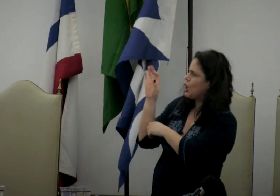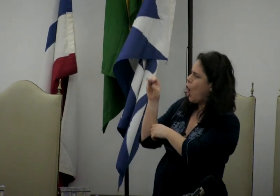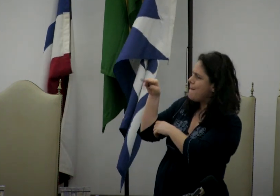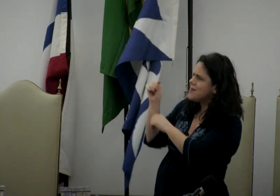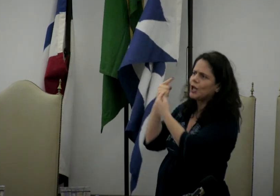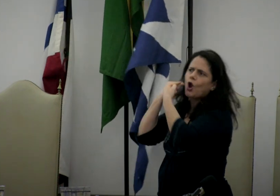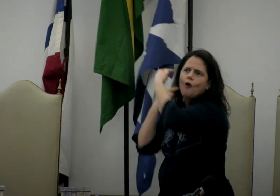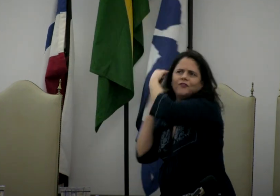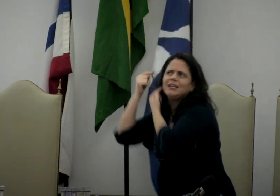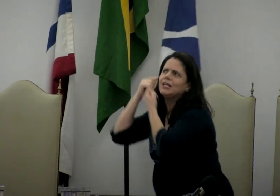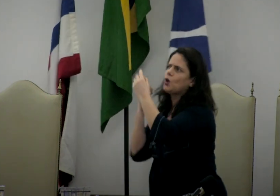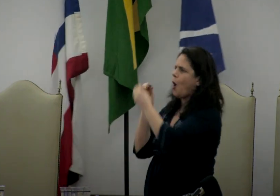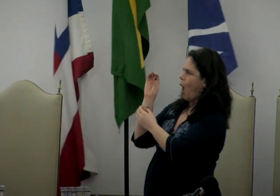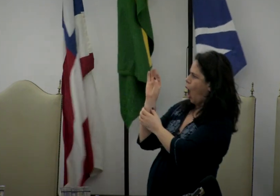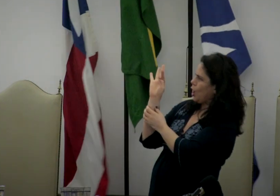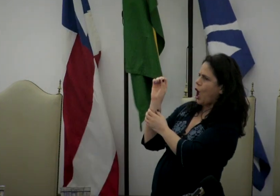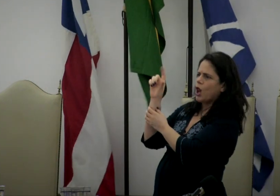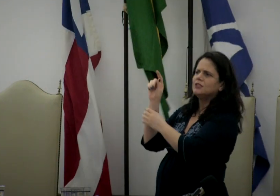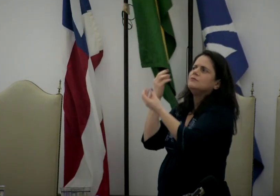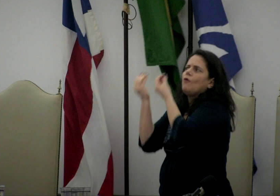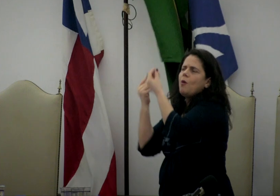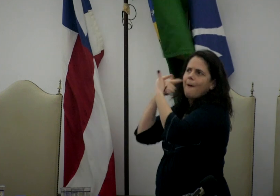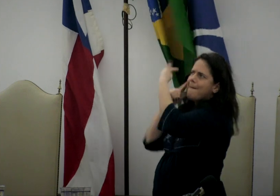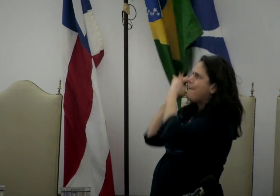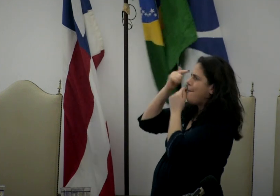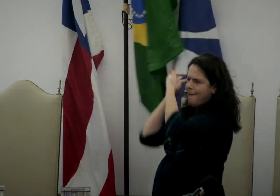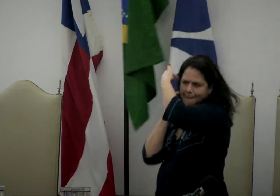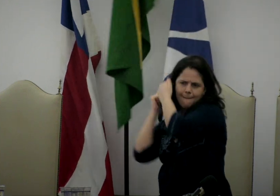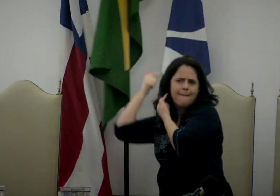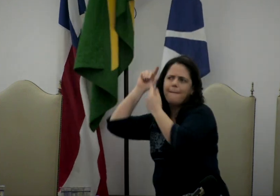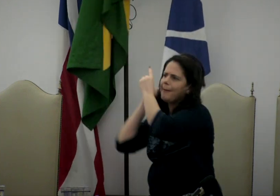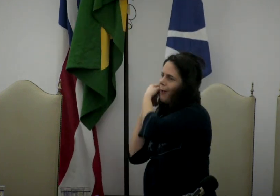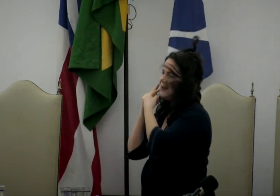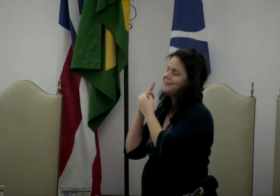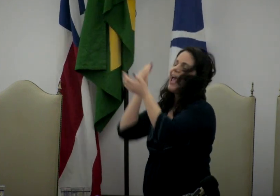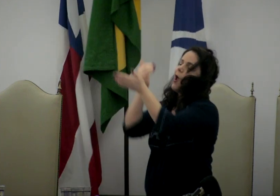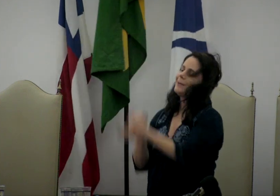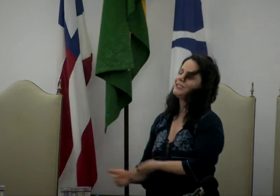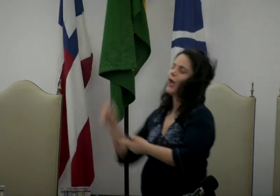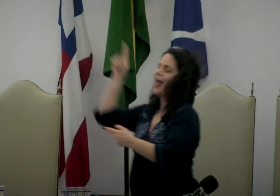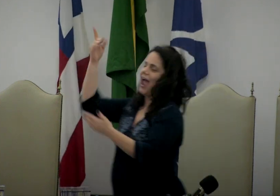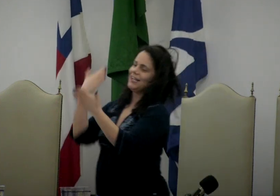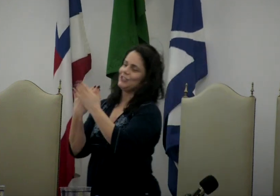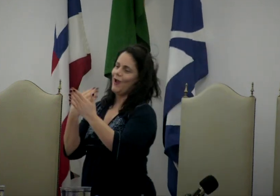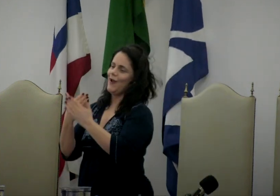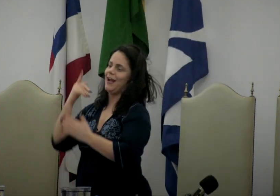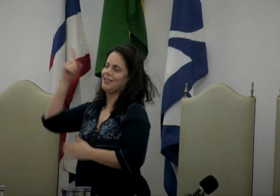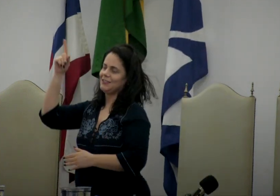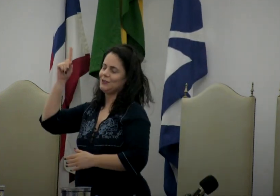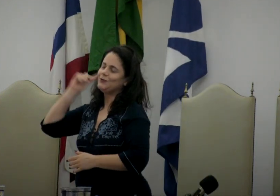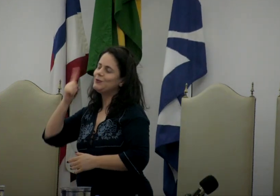foi ele a principal origem da surdez, porque ele começou a investigar a otologia, ele inventou o que era